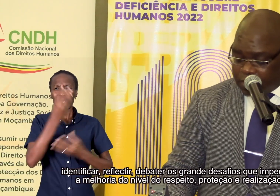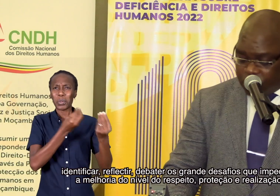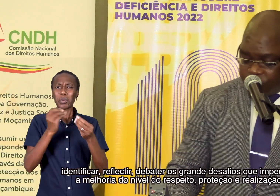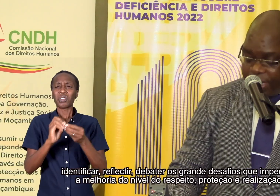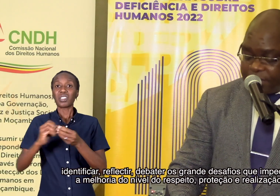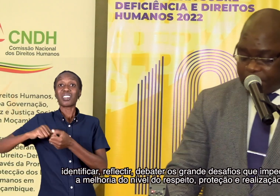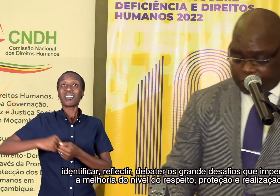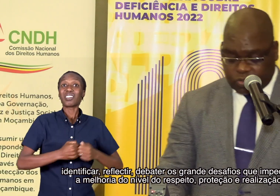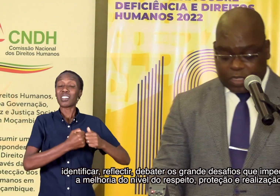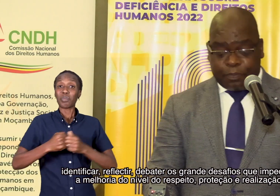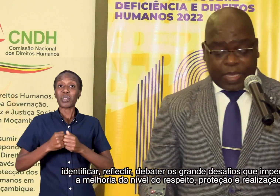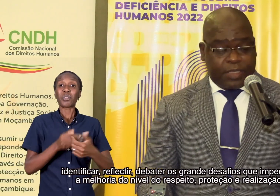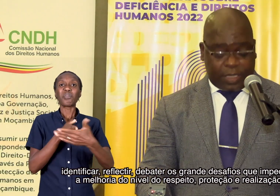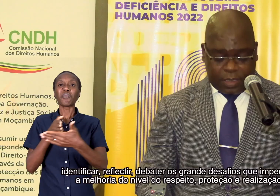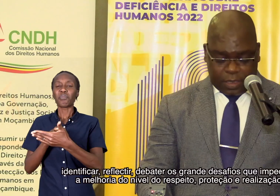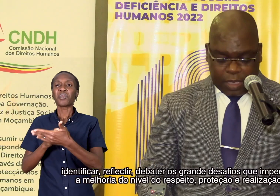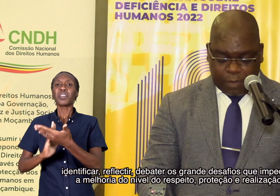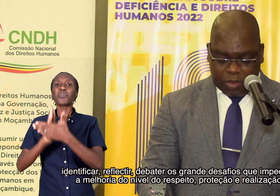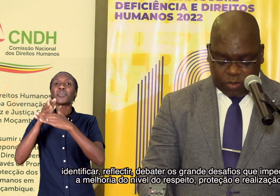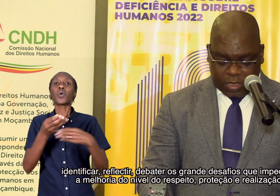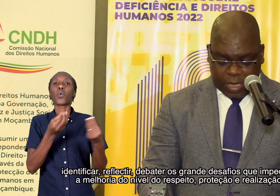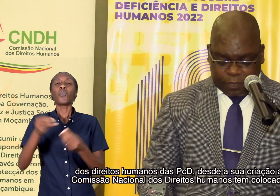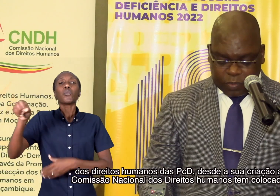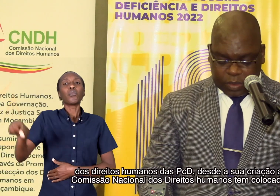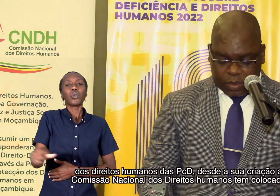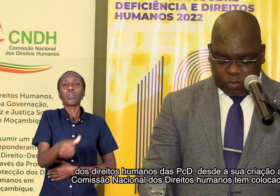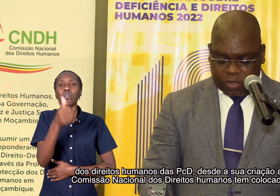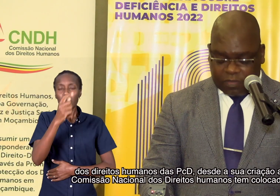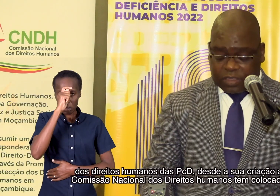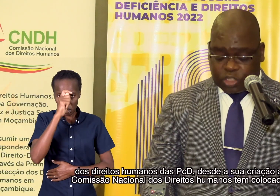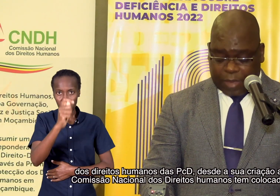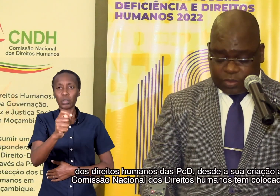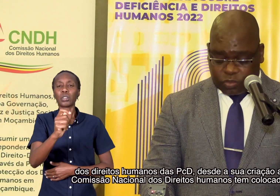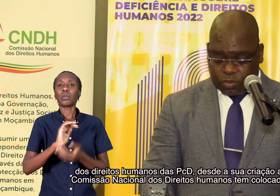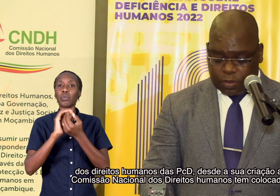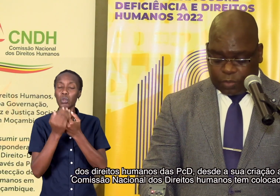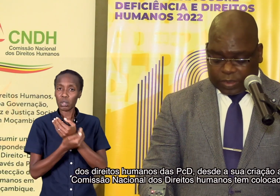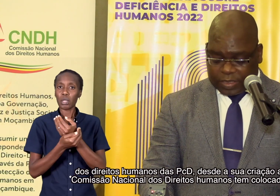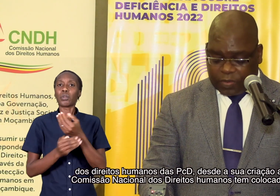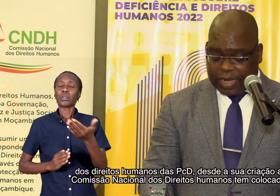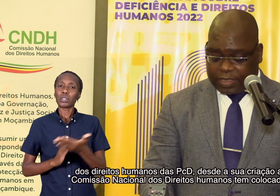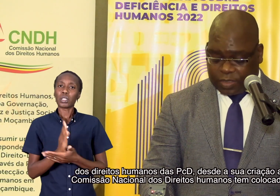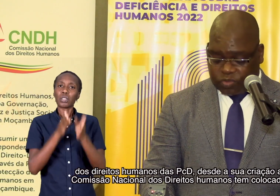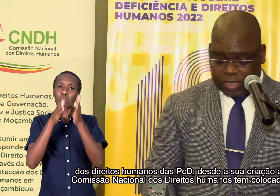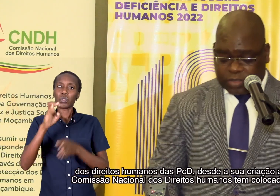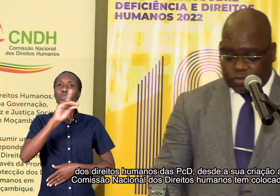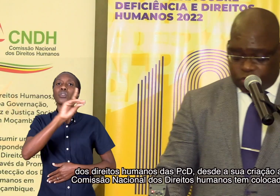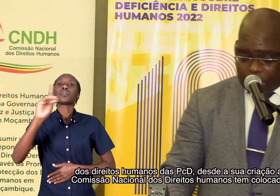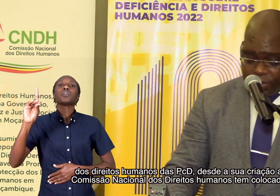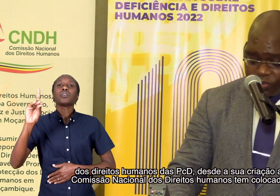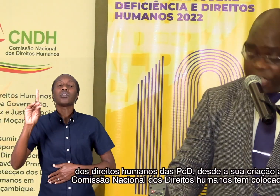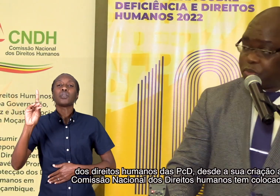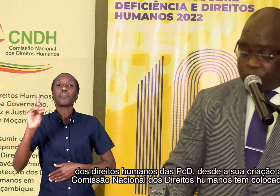debater os grandes desafios que impedem a melhoria do nível de respeito, proteção e realização dos